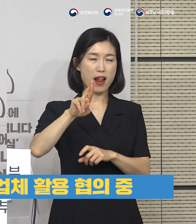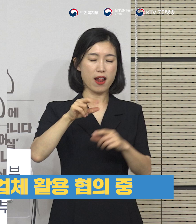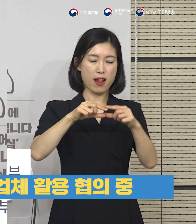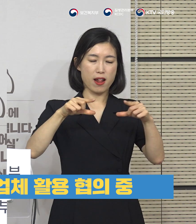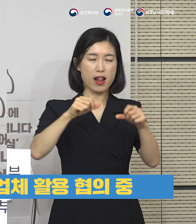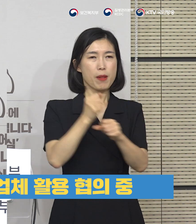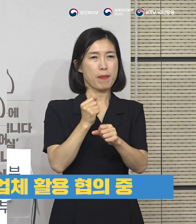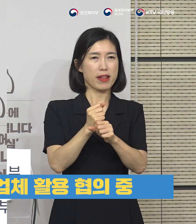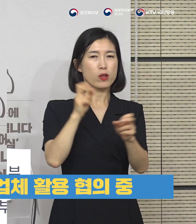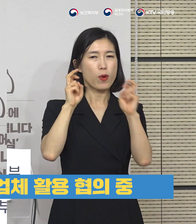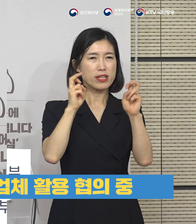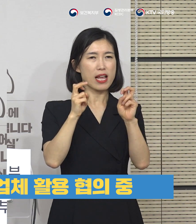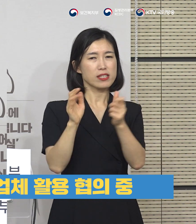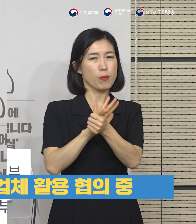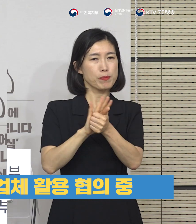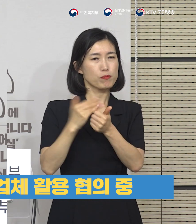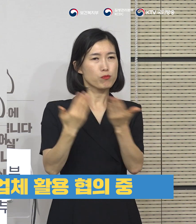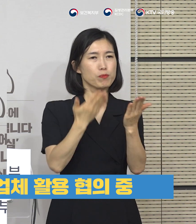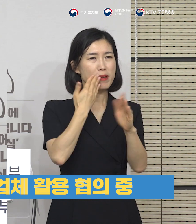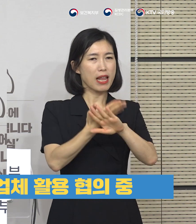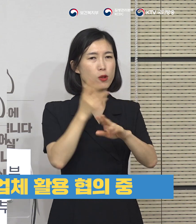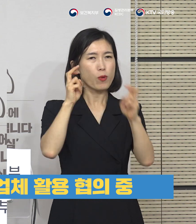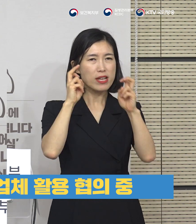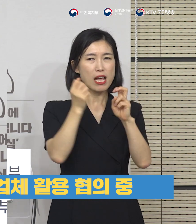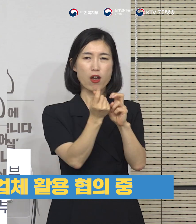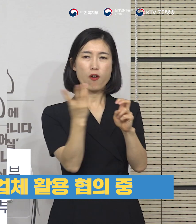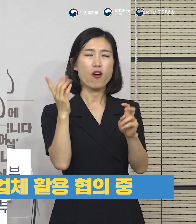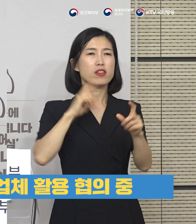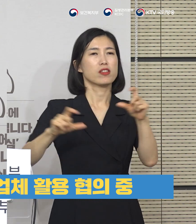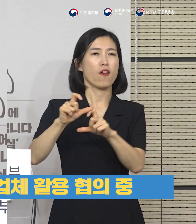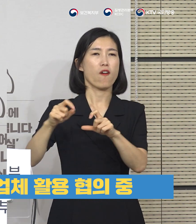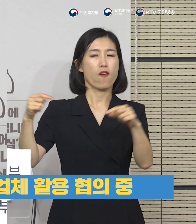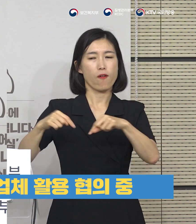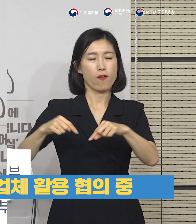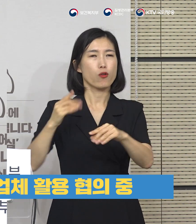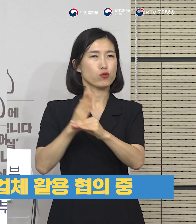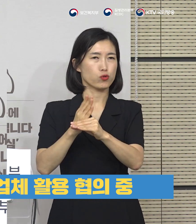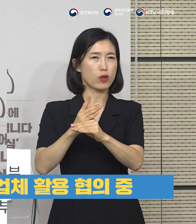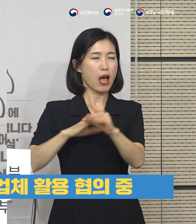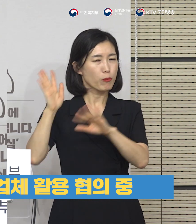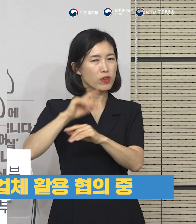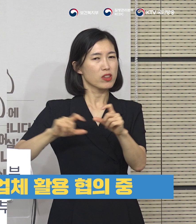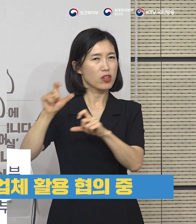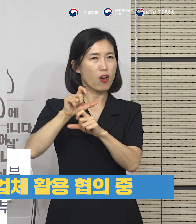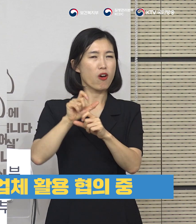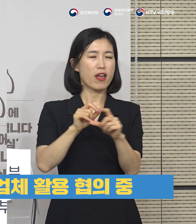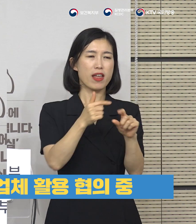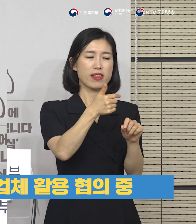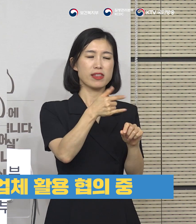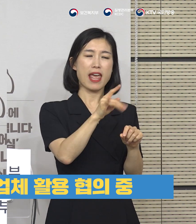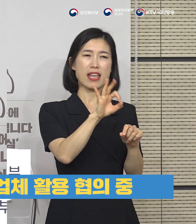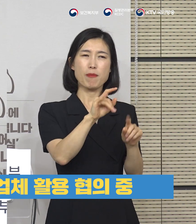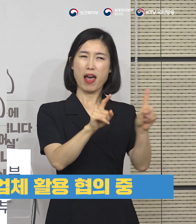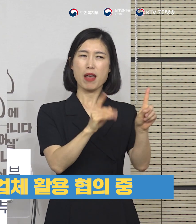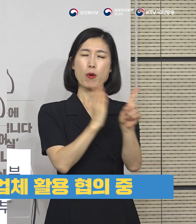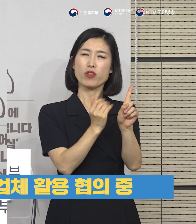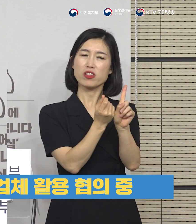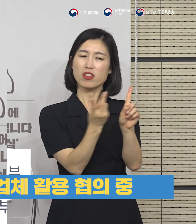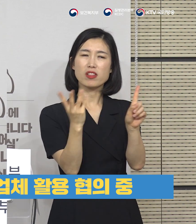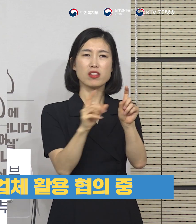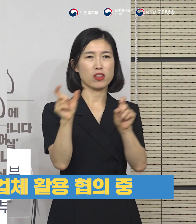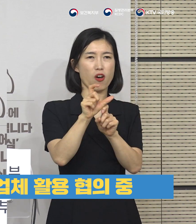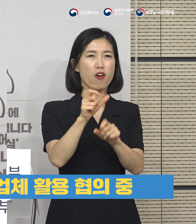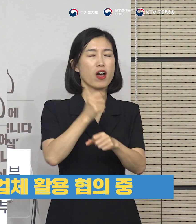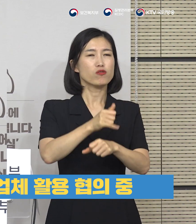생성이 가능한 서비스가 제공될 수 있도록 현재 협의가 긍정적으로 진행되고 있어서 향후에는 보다 좀